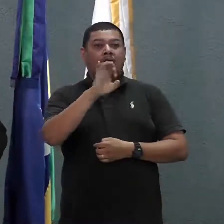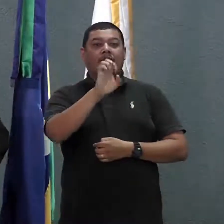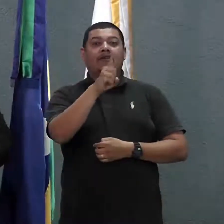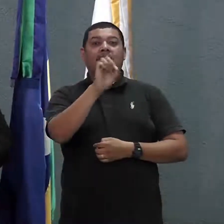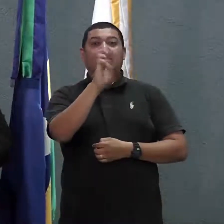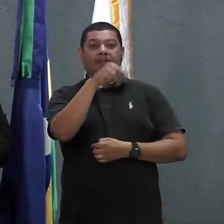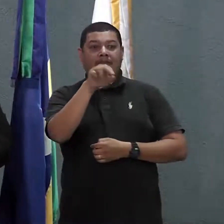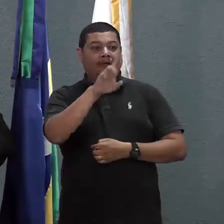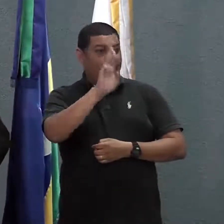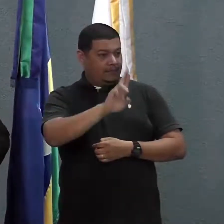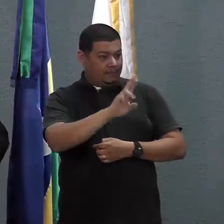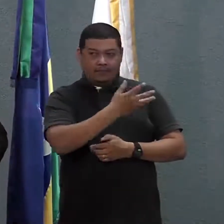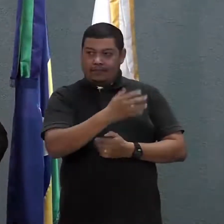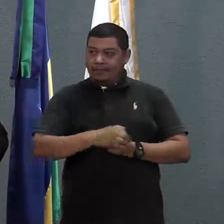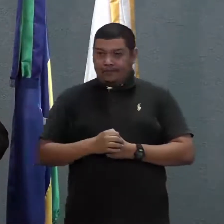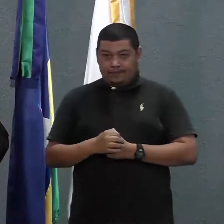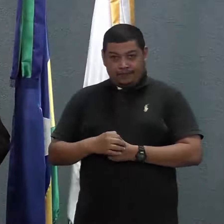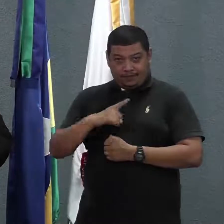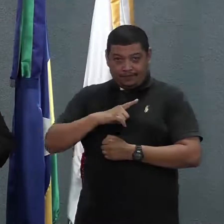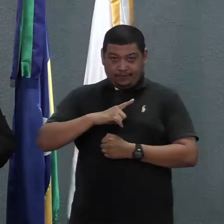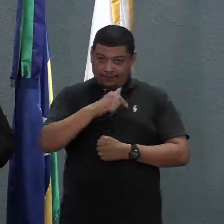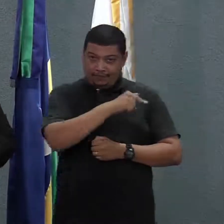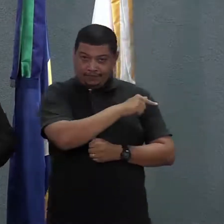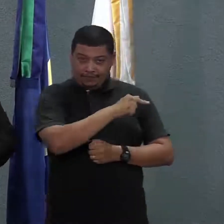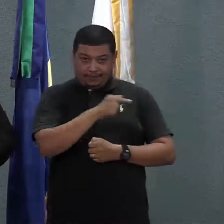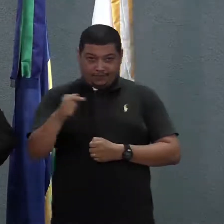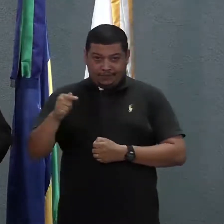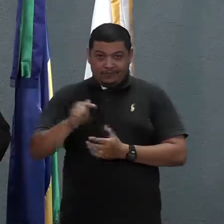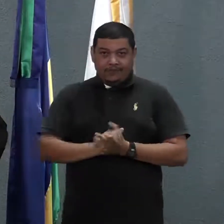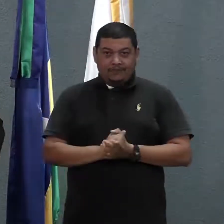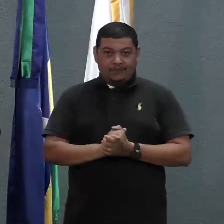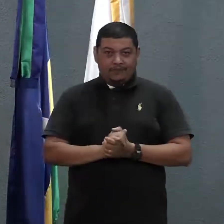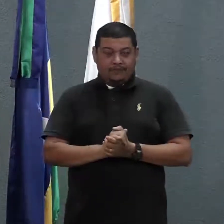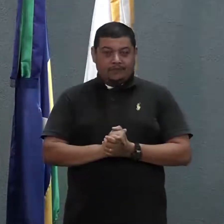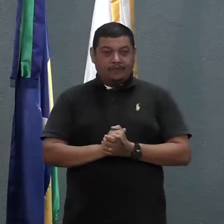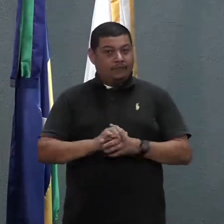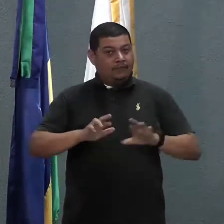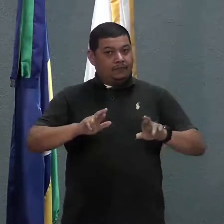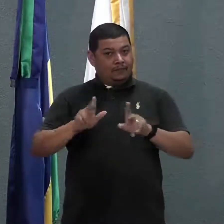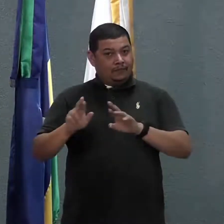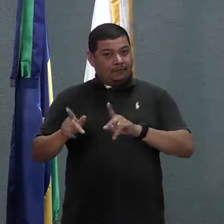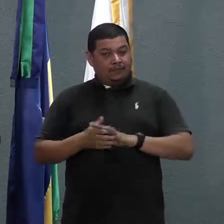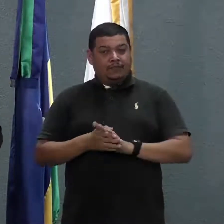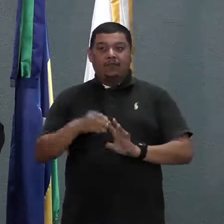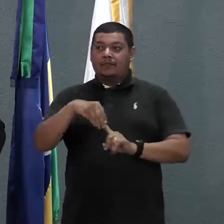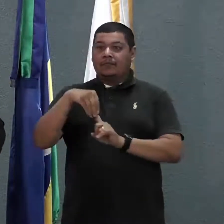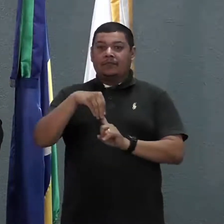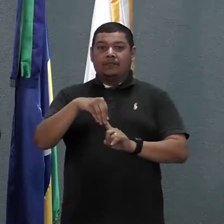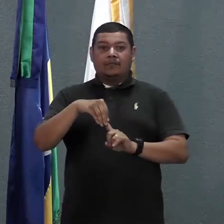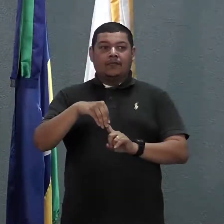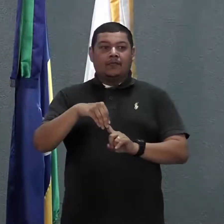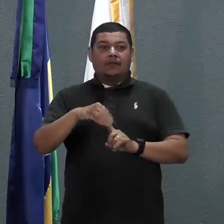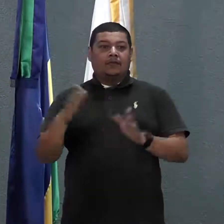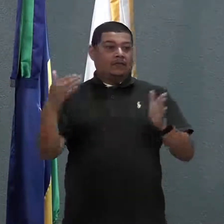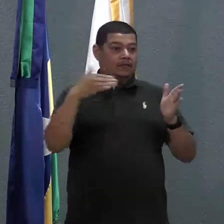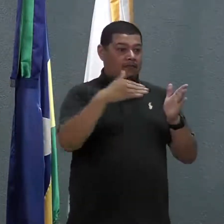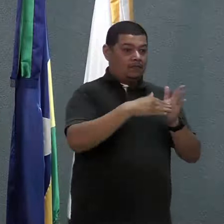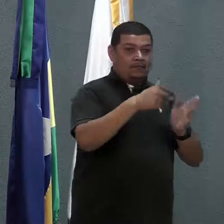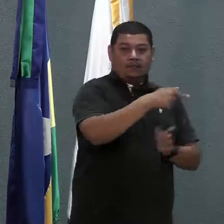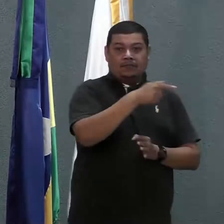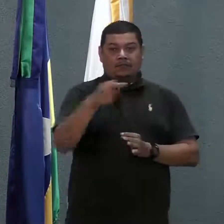Capiche. Nós tivemos uma semana complexa, principalmente um fim de semana